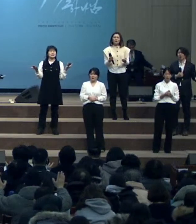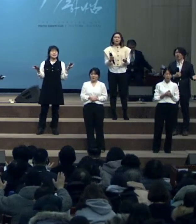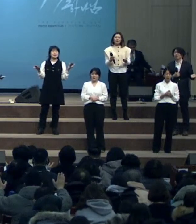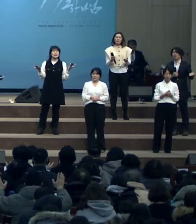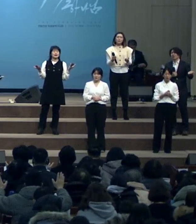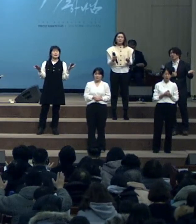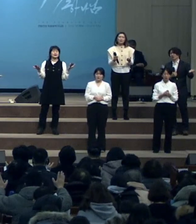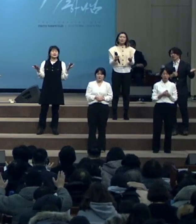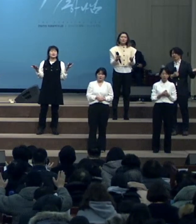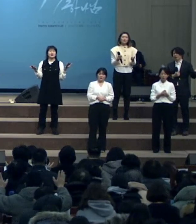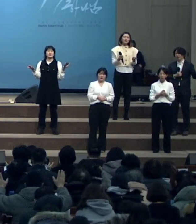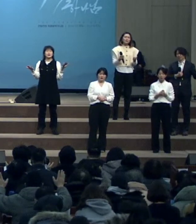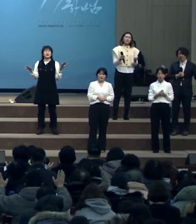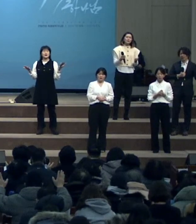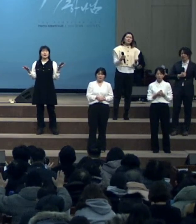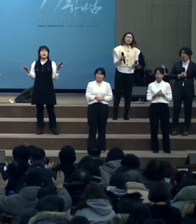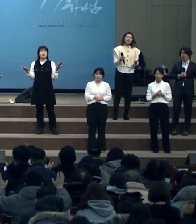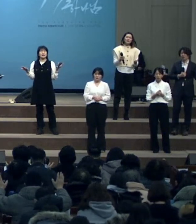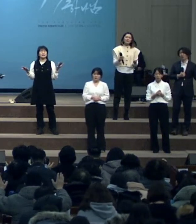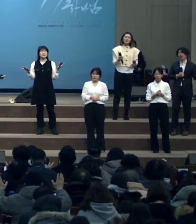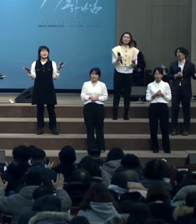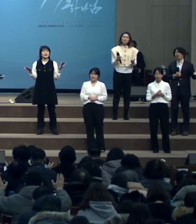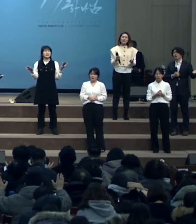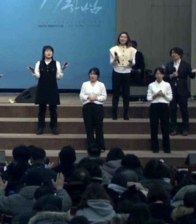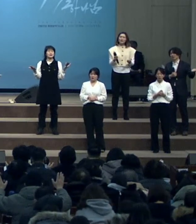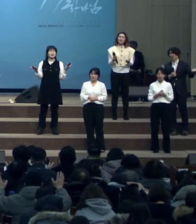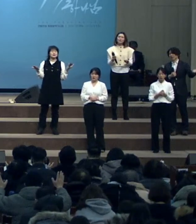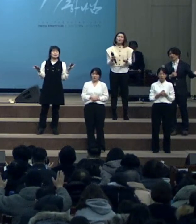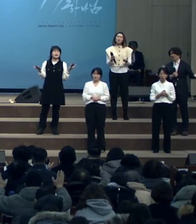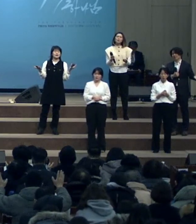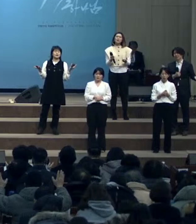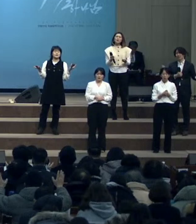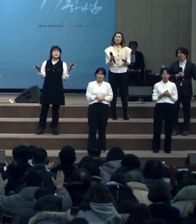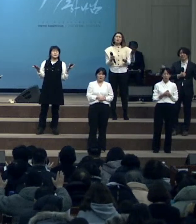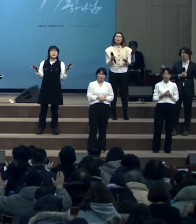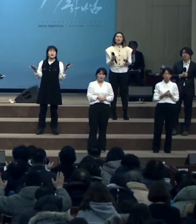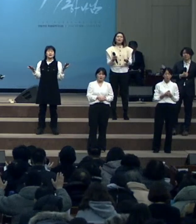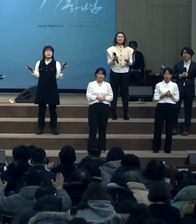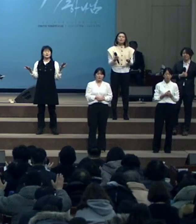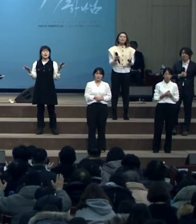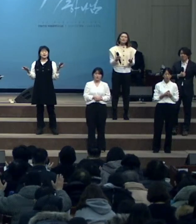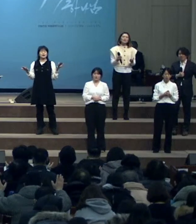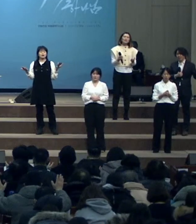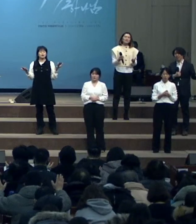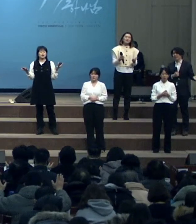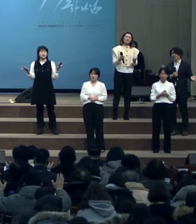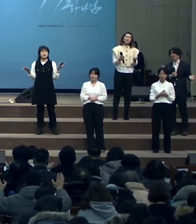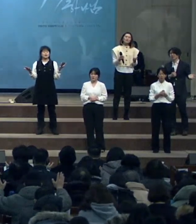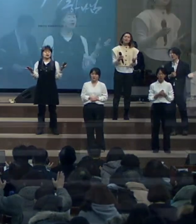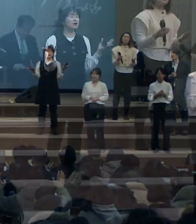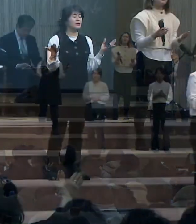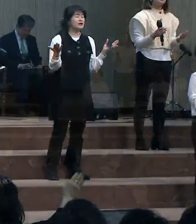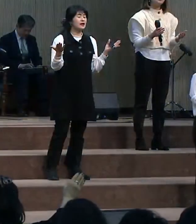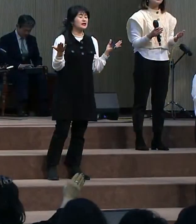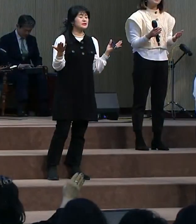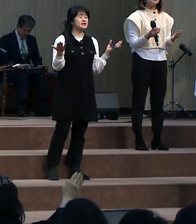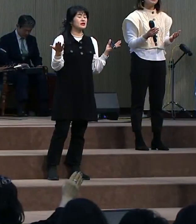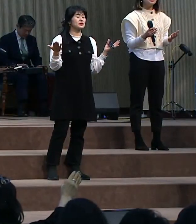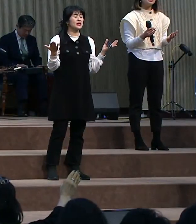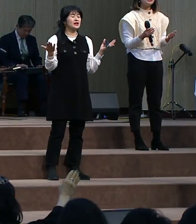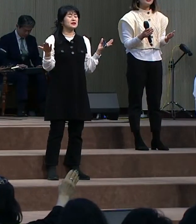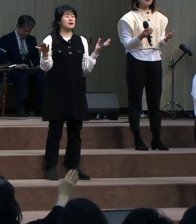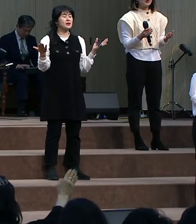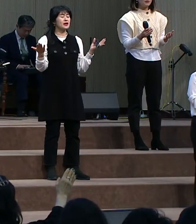하나님께서 예비하시고 다스리시고 부으시는 놀라운 은혜가 하나님 심령 가운데 임할 수 있도록